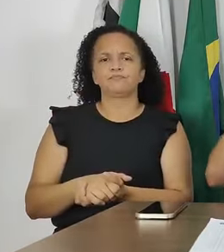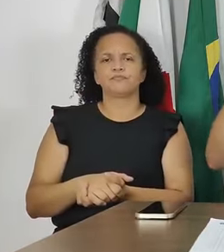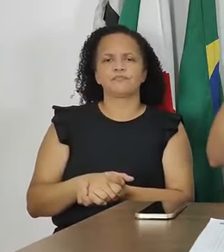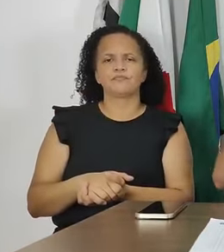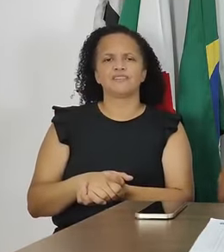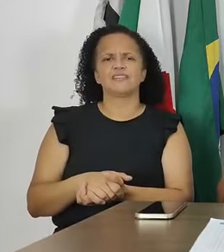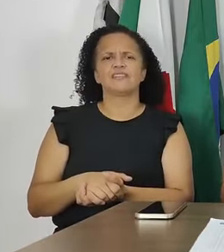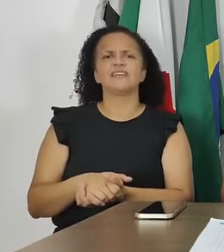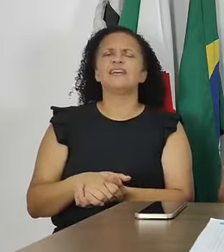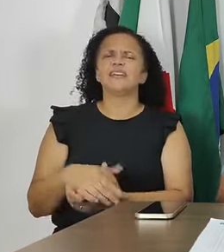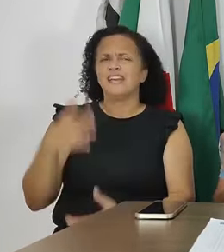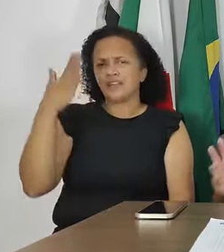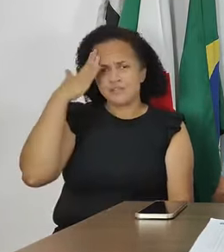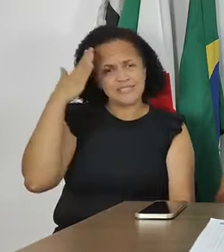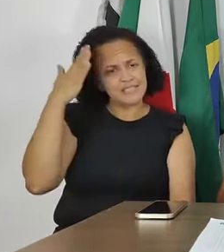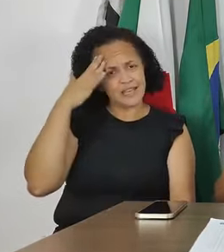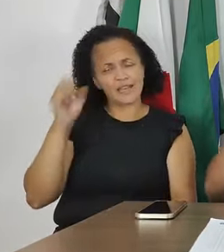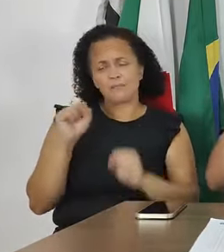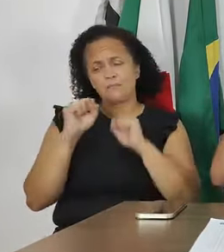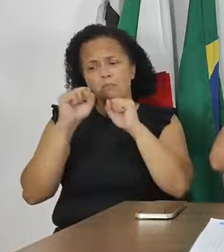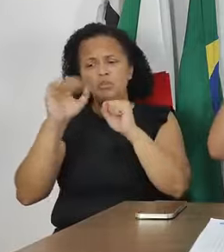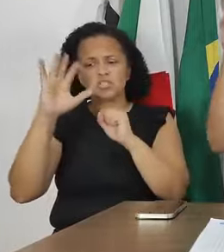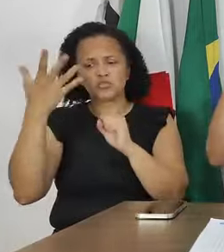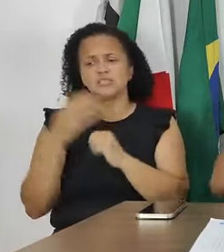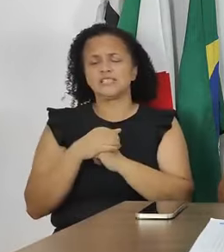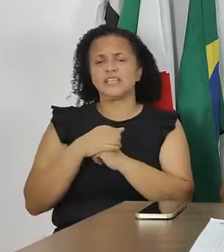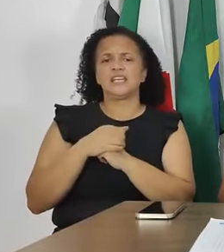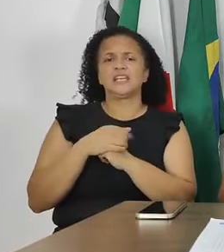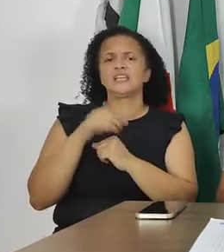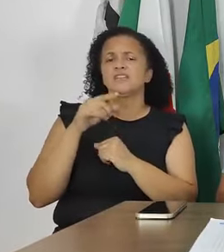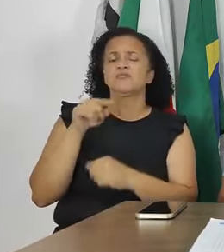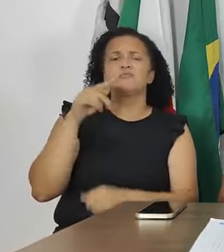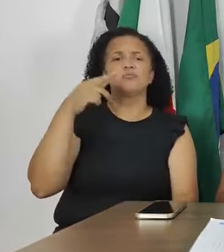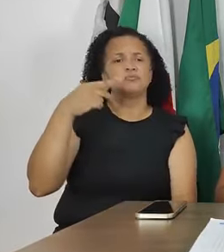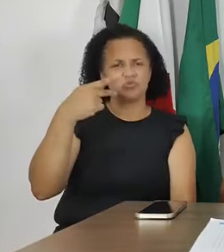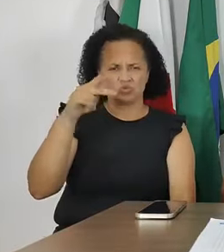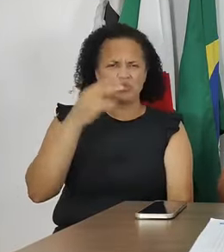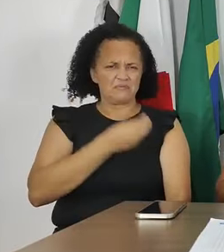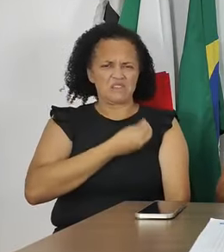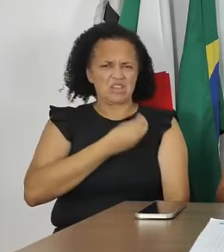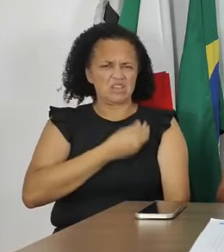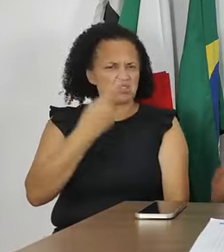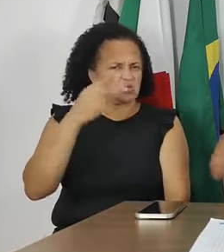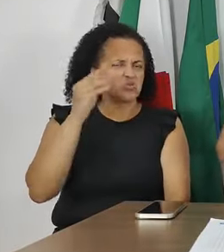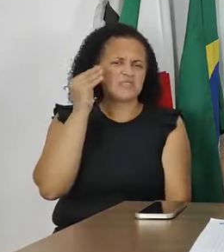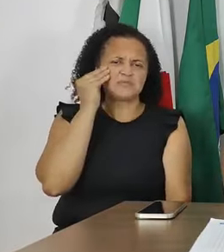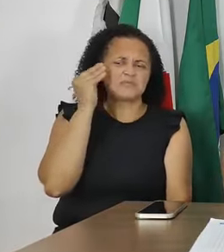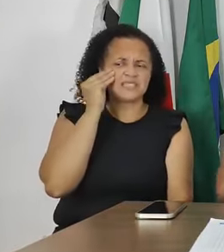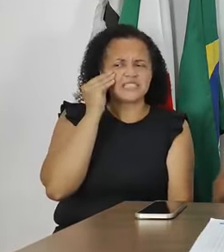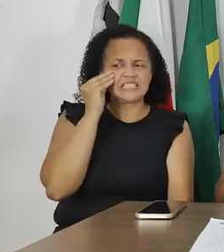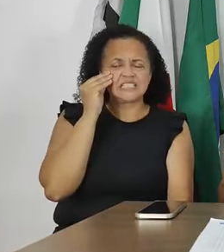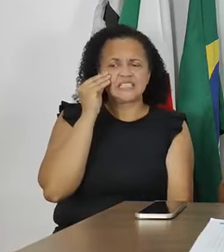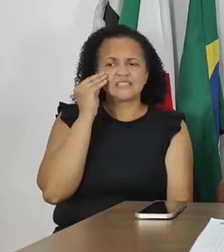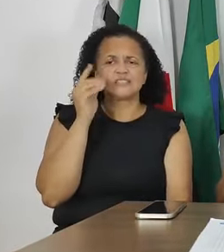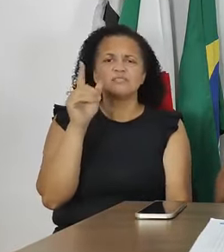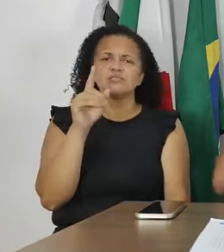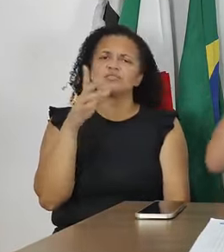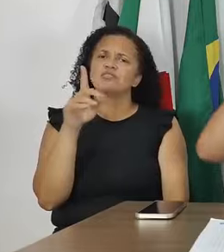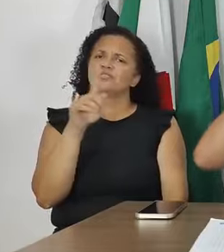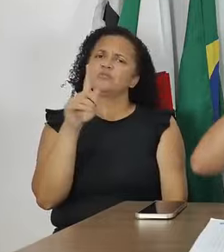nossas experiências, talvez a sua experiência com o papel do Pai não tenha sido muito boa, porque faltou conhecimento,